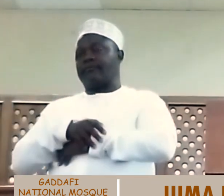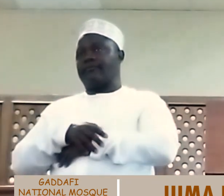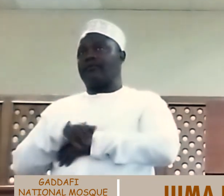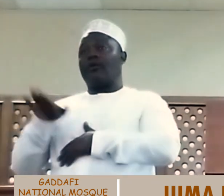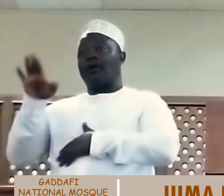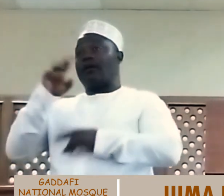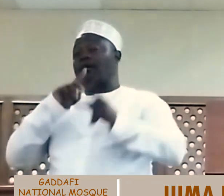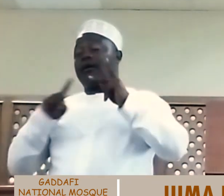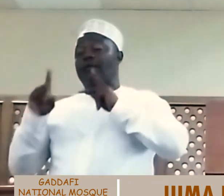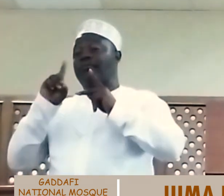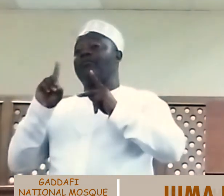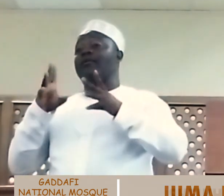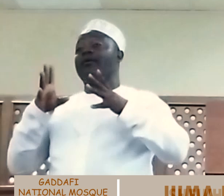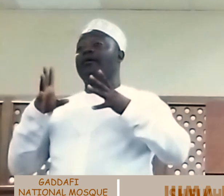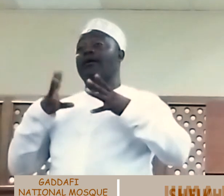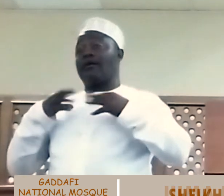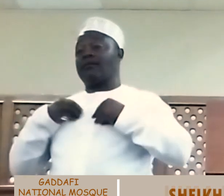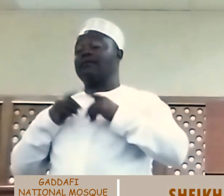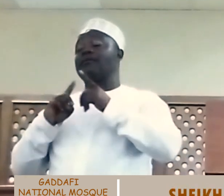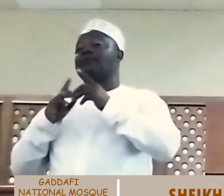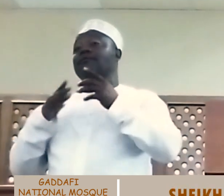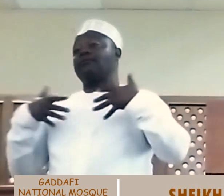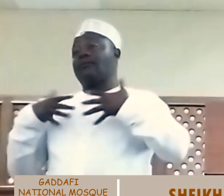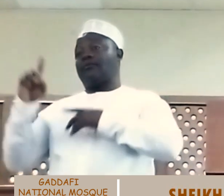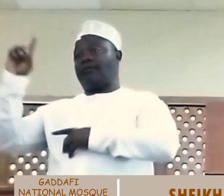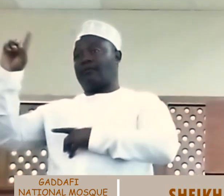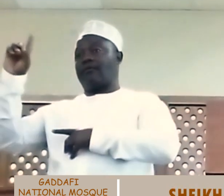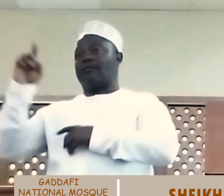يا أيها الذين آمنوا اتقوا الله